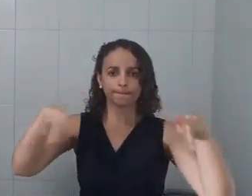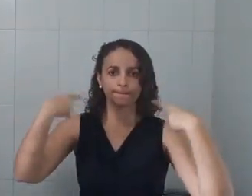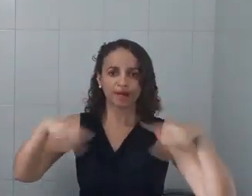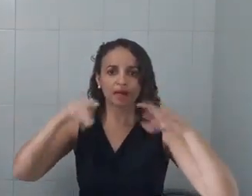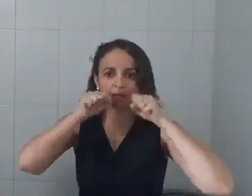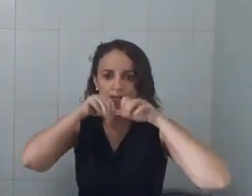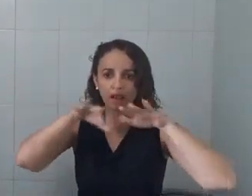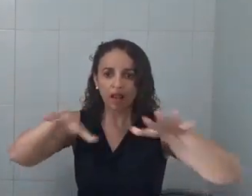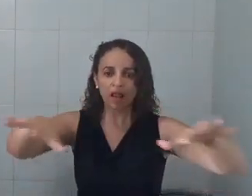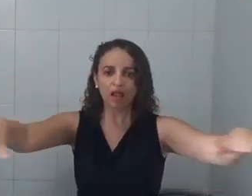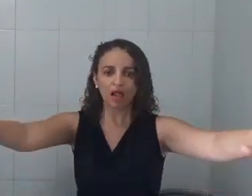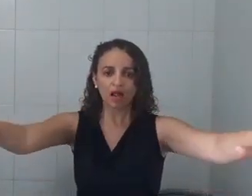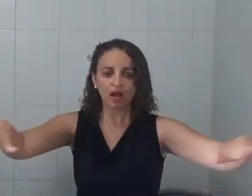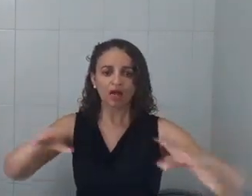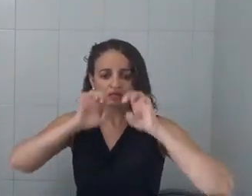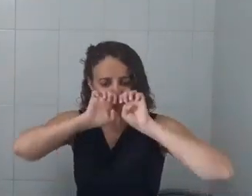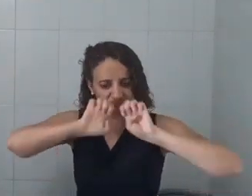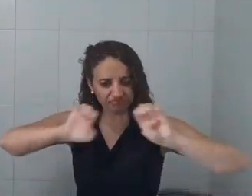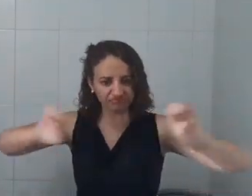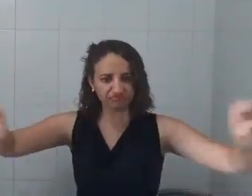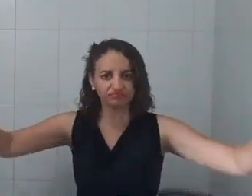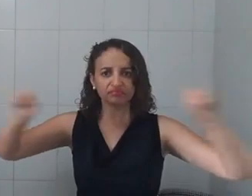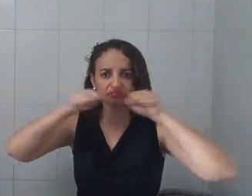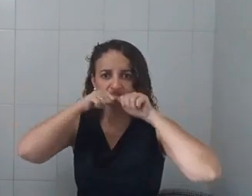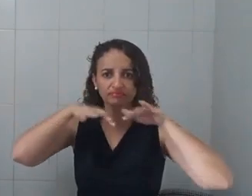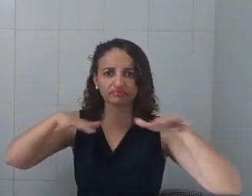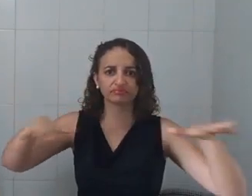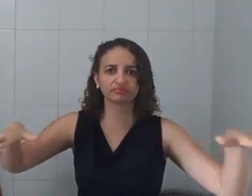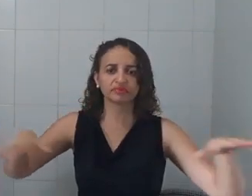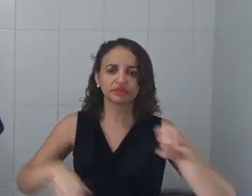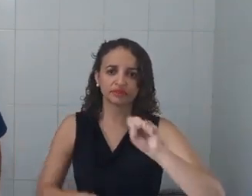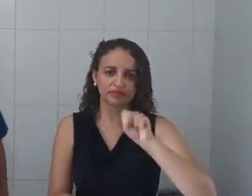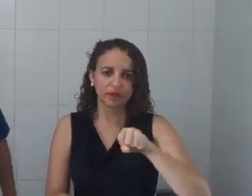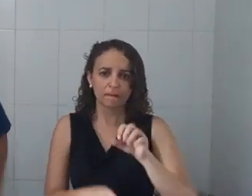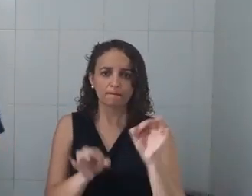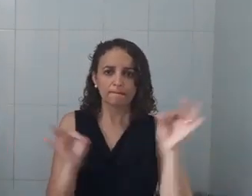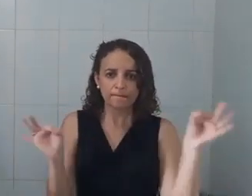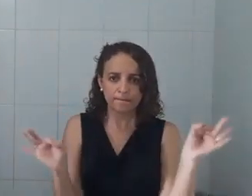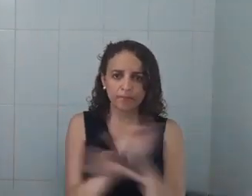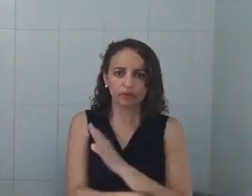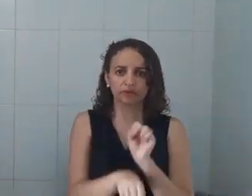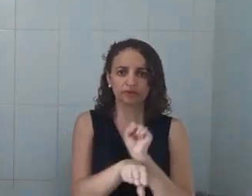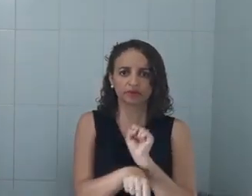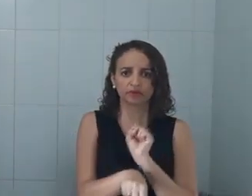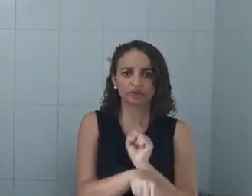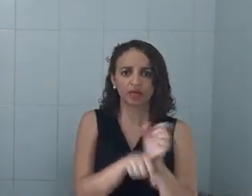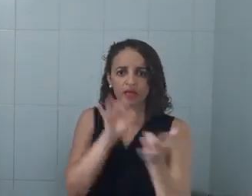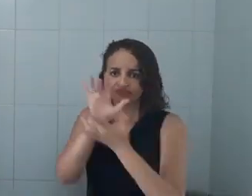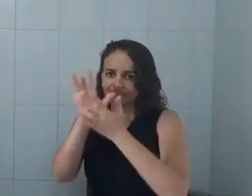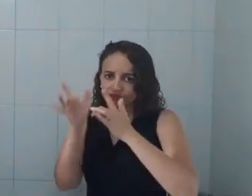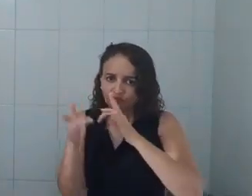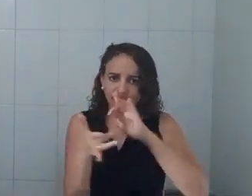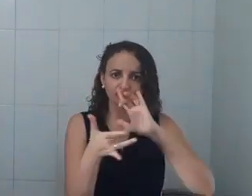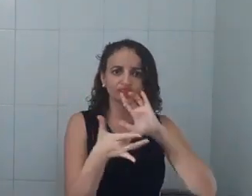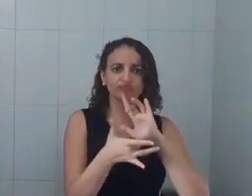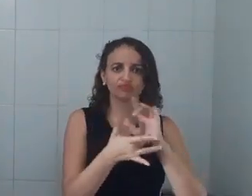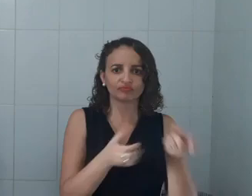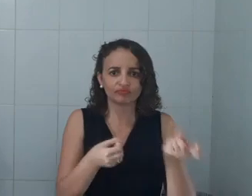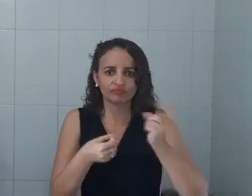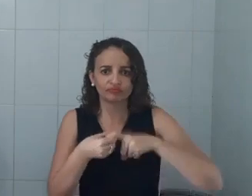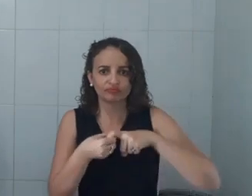o Evangelho. Uma igreja preparada para a segunda vinda. É uma igreja com esperança. É uma igreja